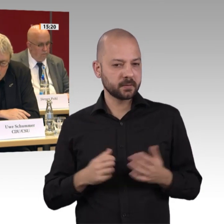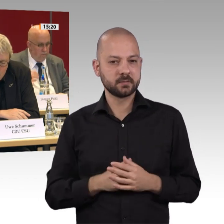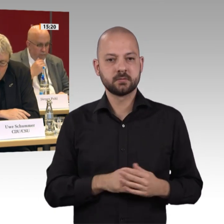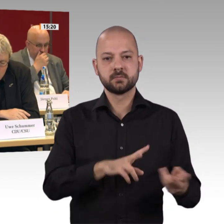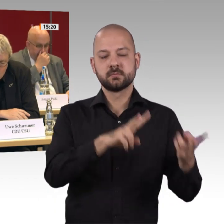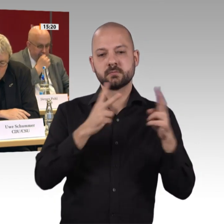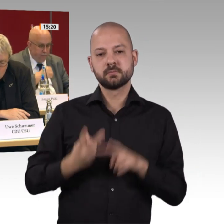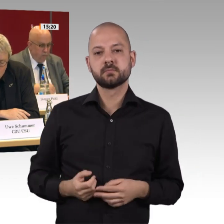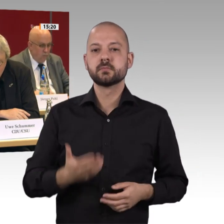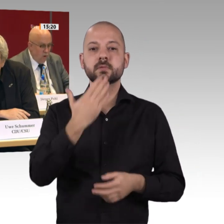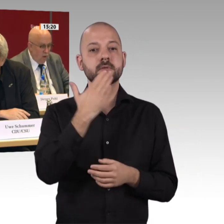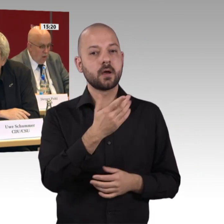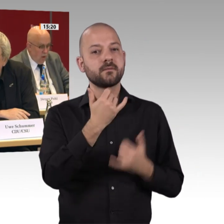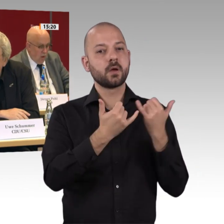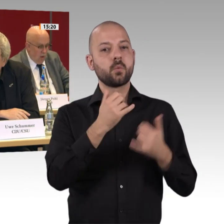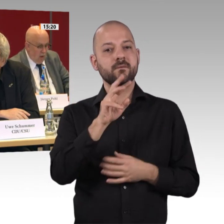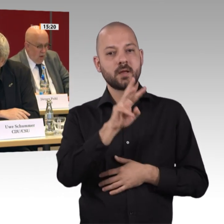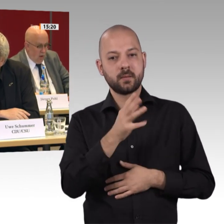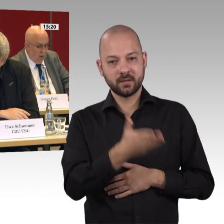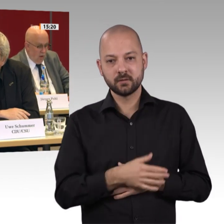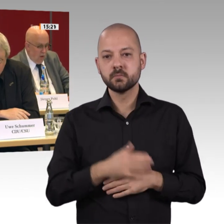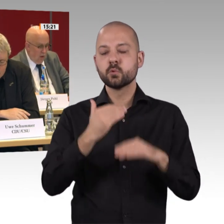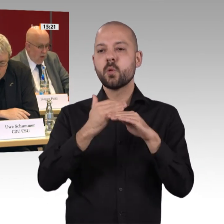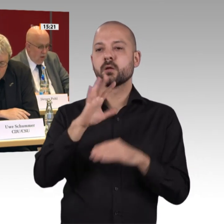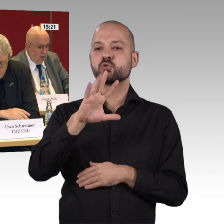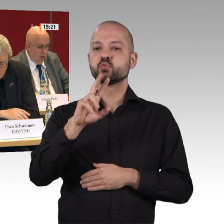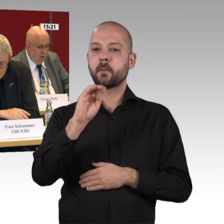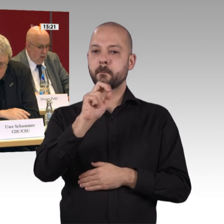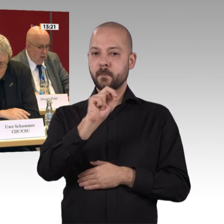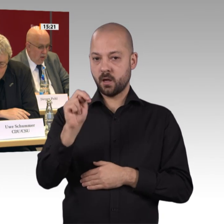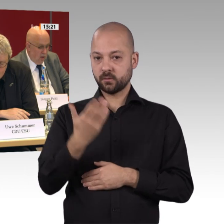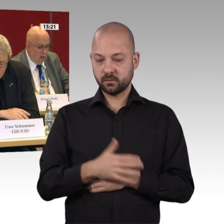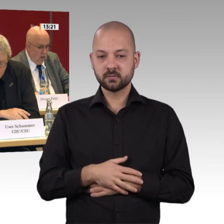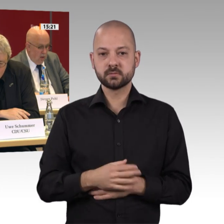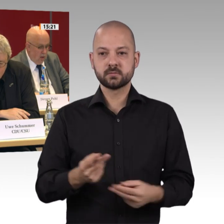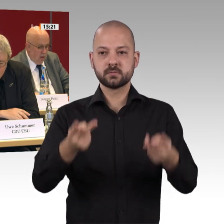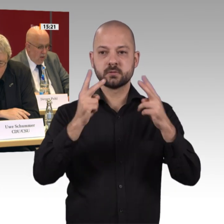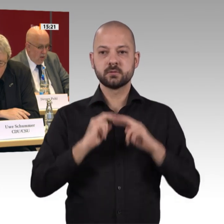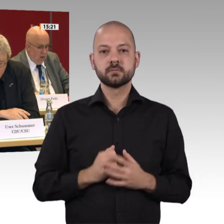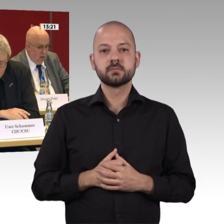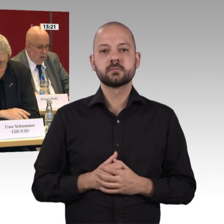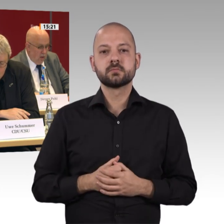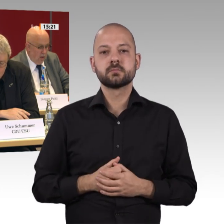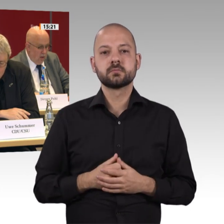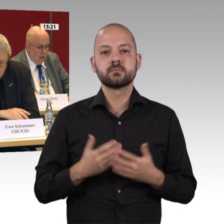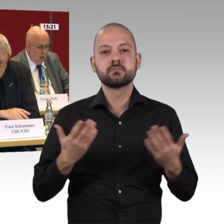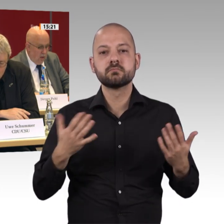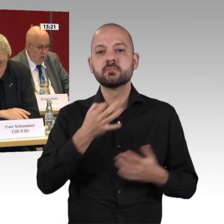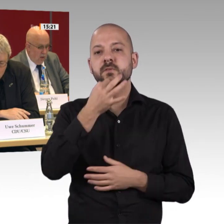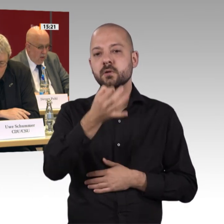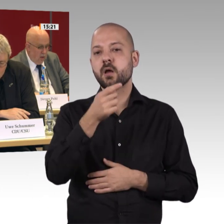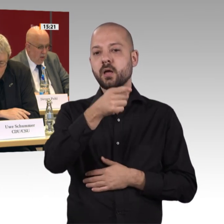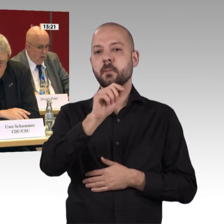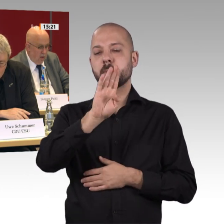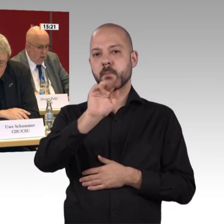auch der allgemeine Arbeitsmarkt, auch das Budget für Arbeit. Und kann dieses Ziel der verbesserten Wahlfreiheit, mehr Optionen, dann